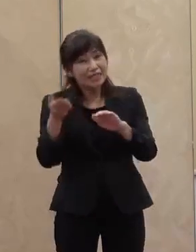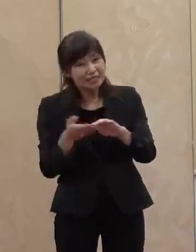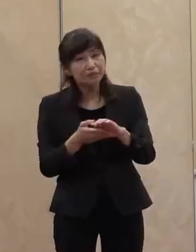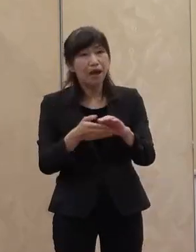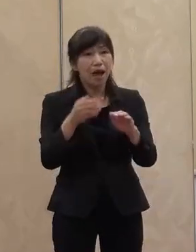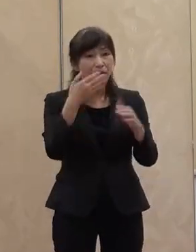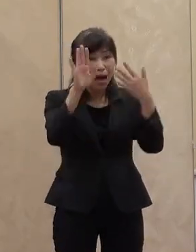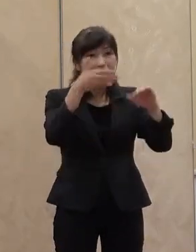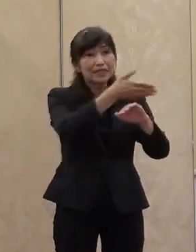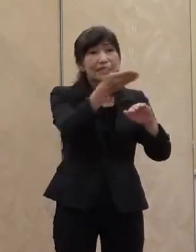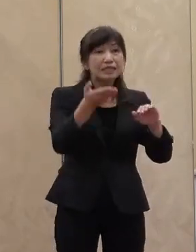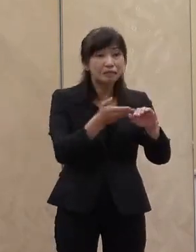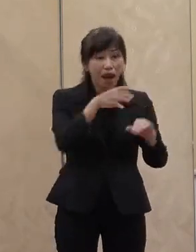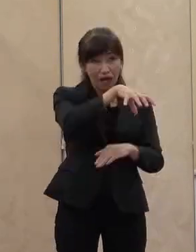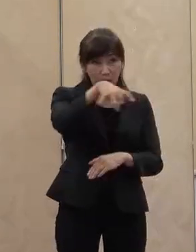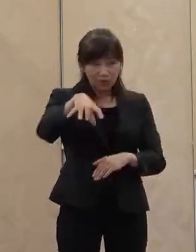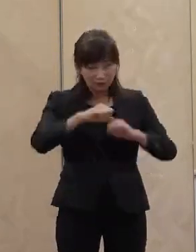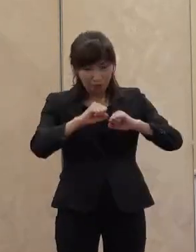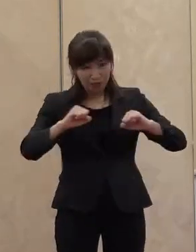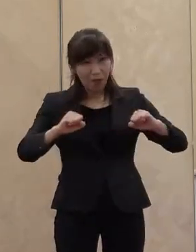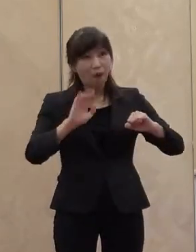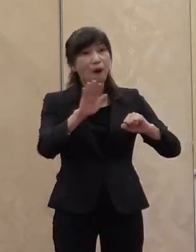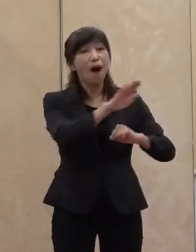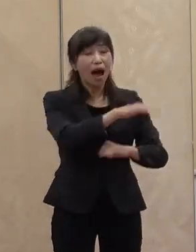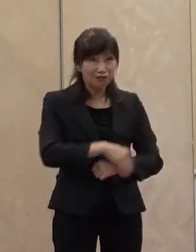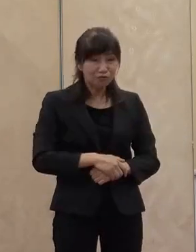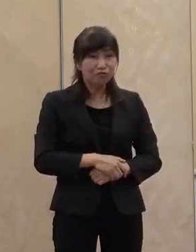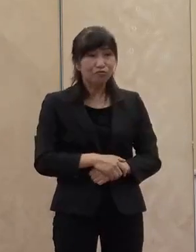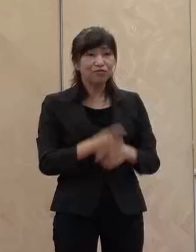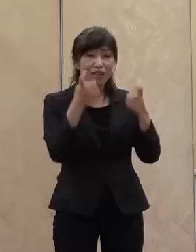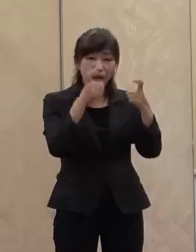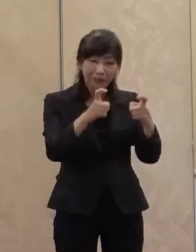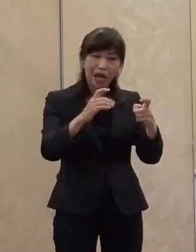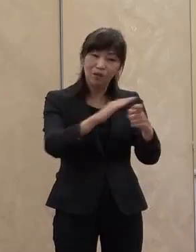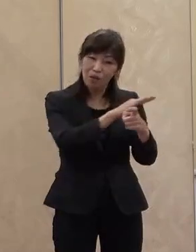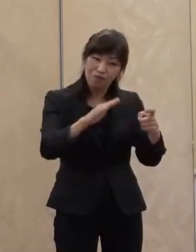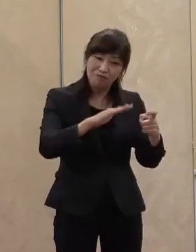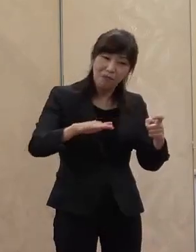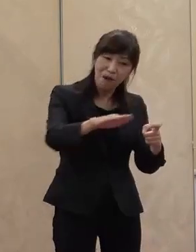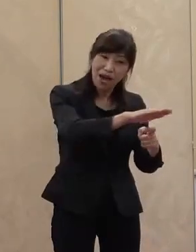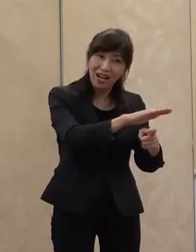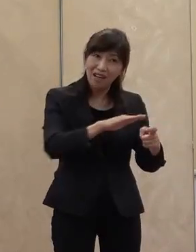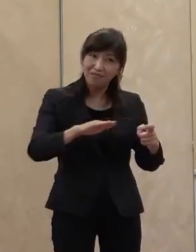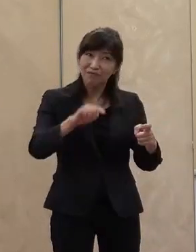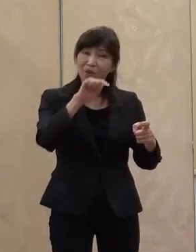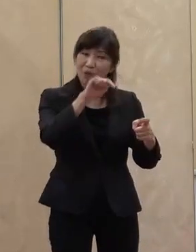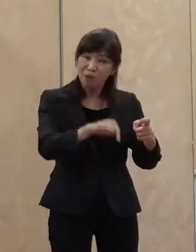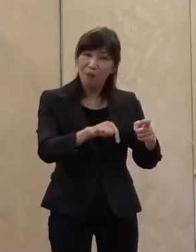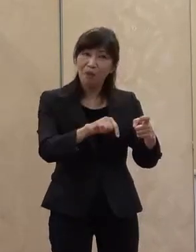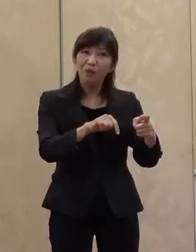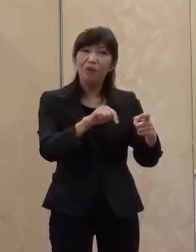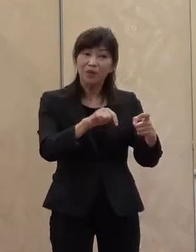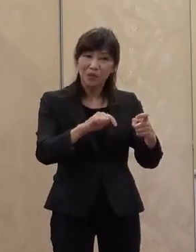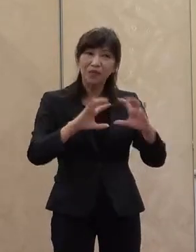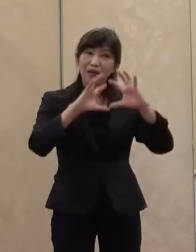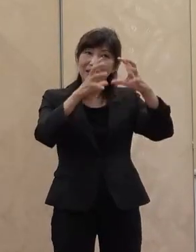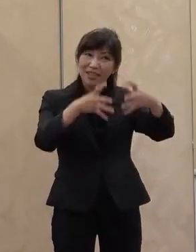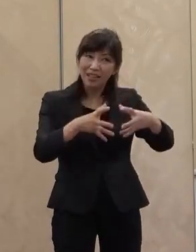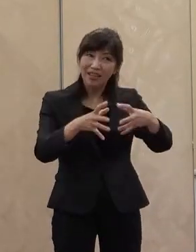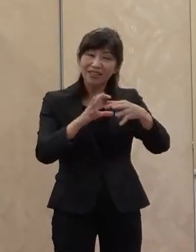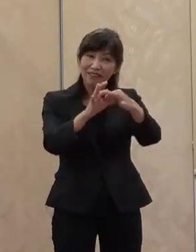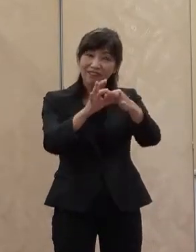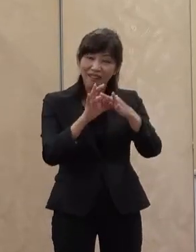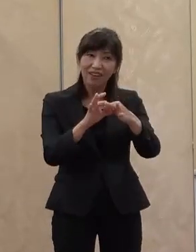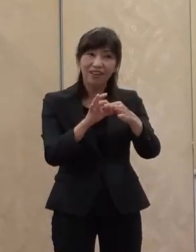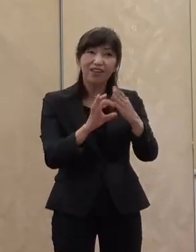ありますしね。ベイエリアっていうのは、国際金融都市としてのエリアとして、しかも IR なんかもあれば、